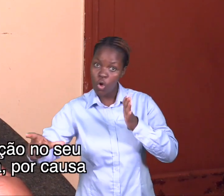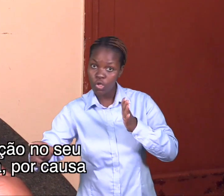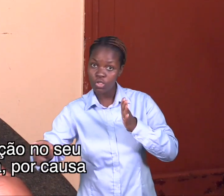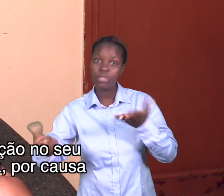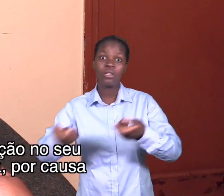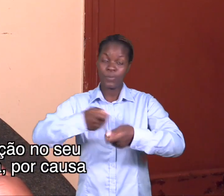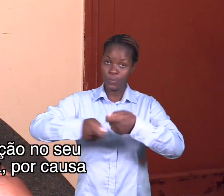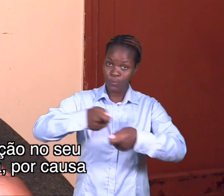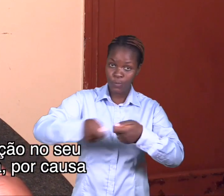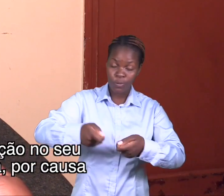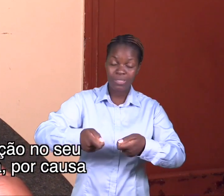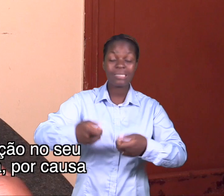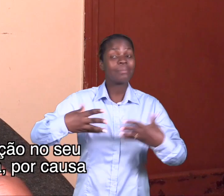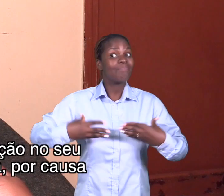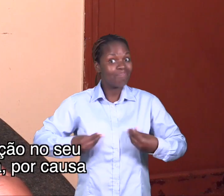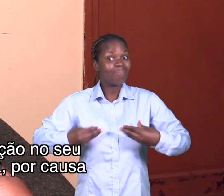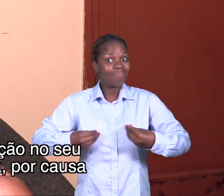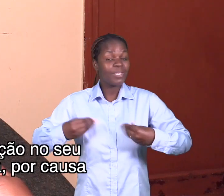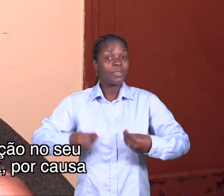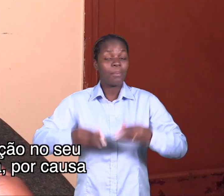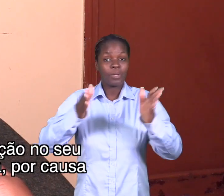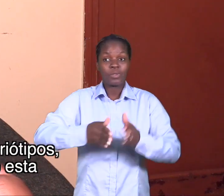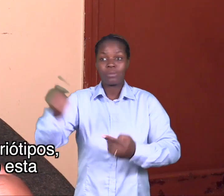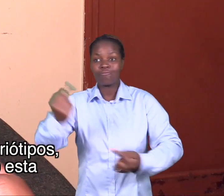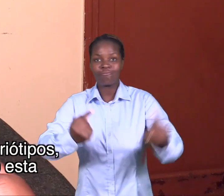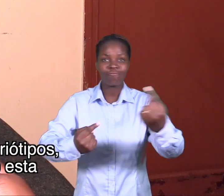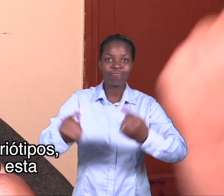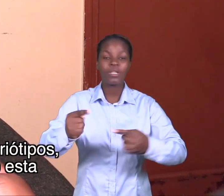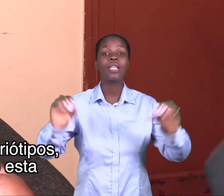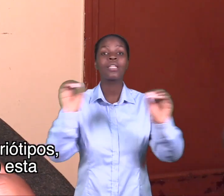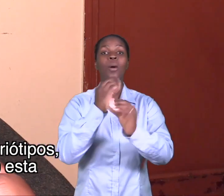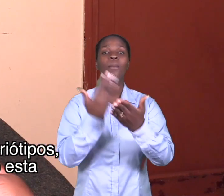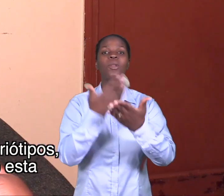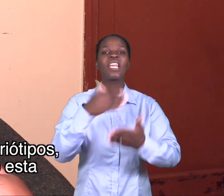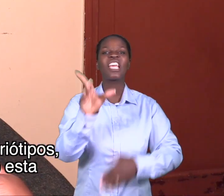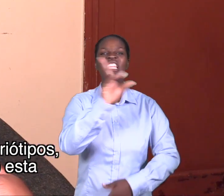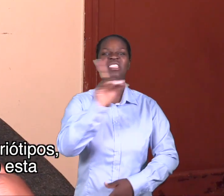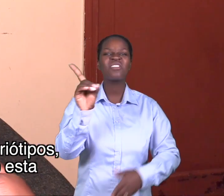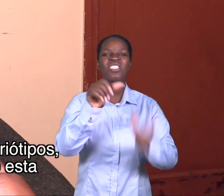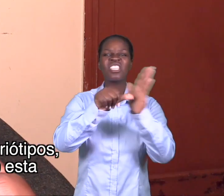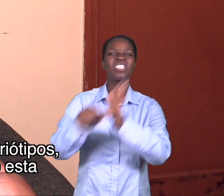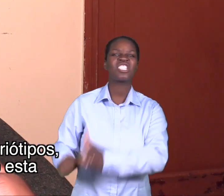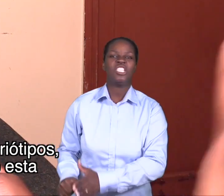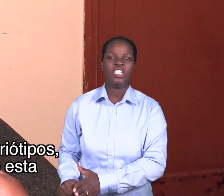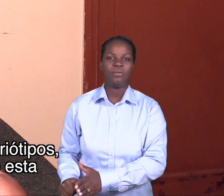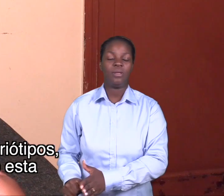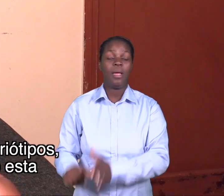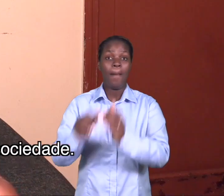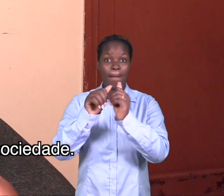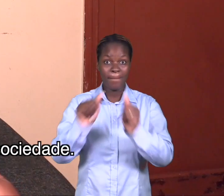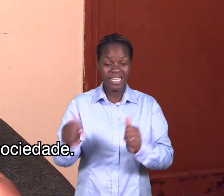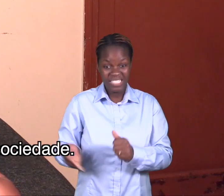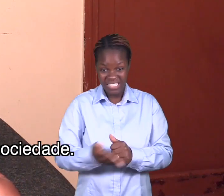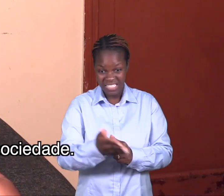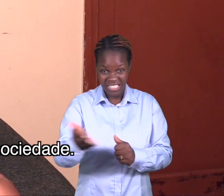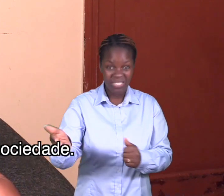ter aprovação o seu próprio negócio ou a sua empresa por causa destas questões ligadas aos estereotipos, ao preconceito, mas isto